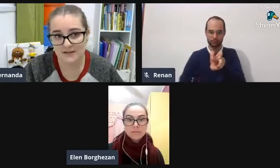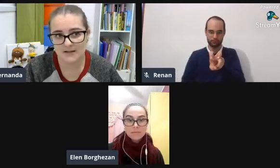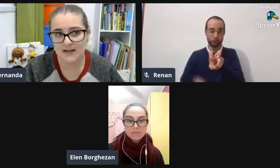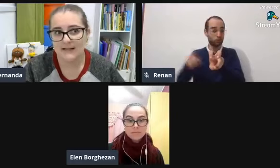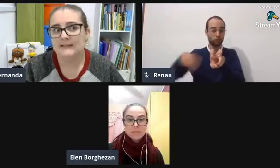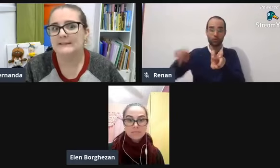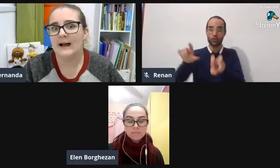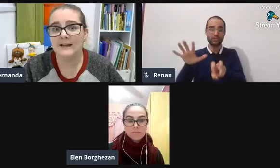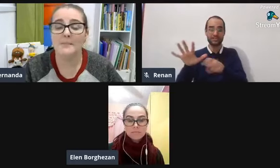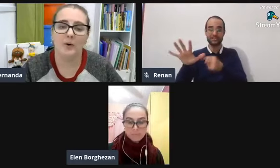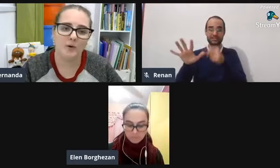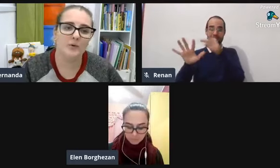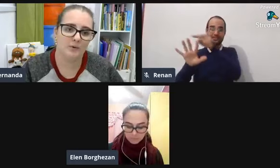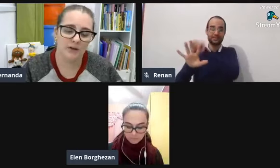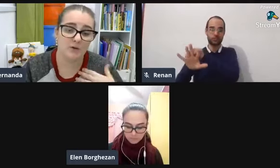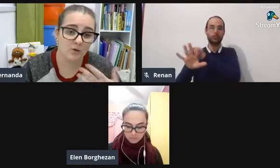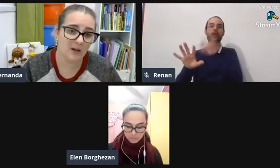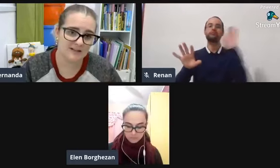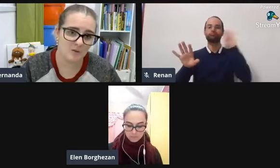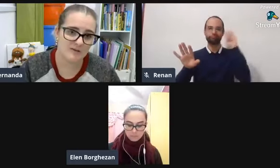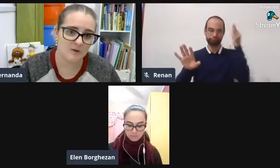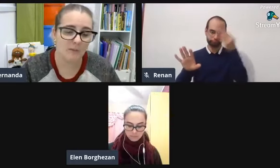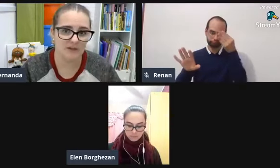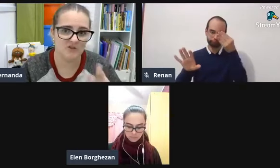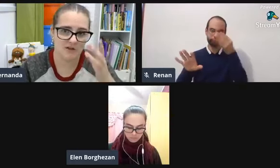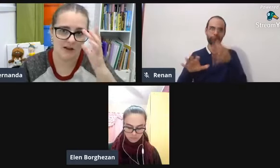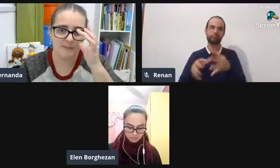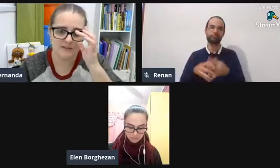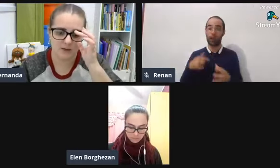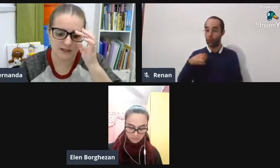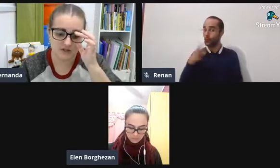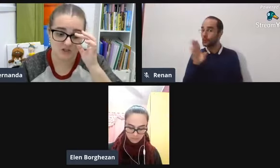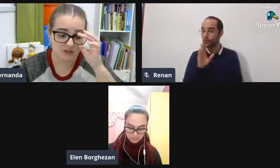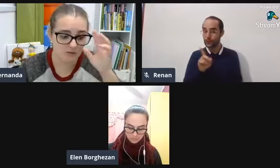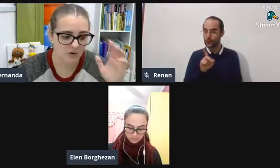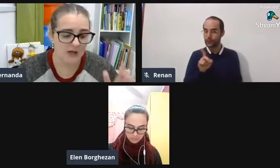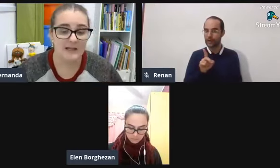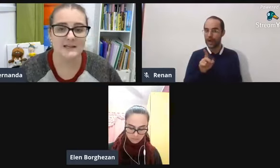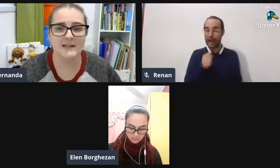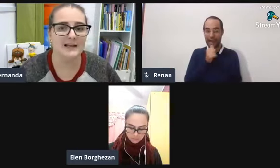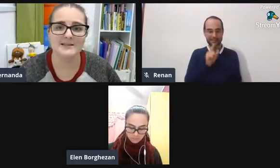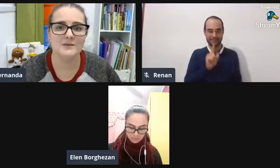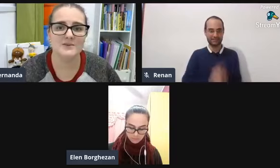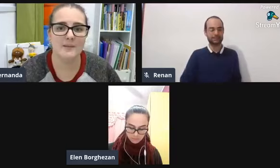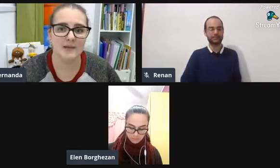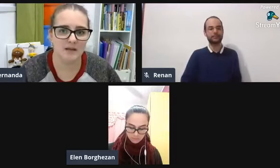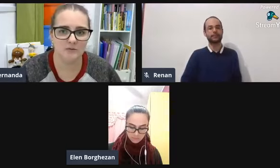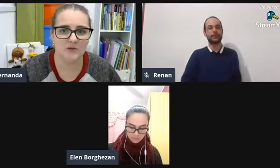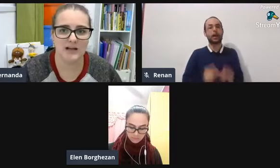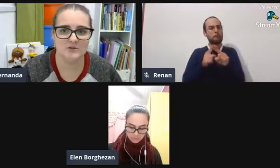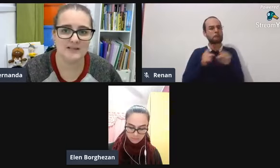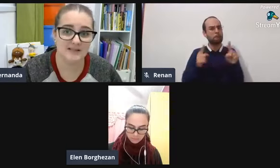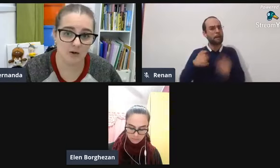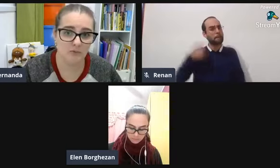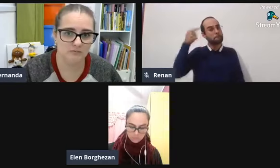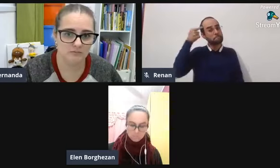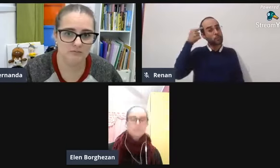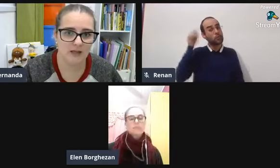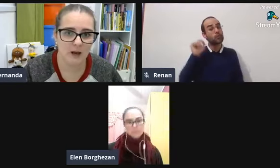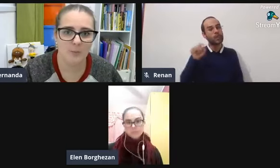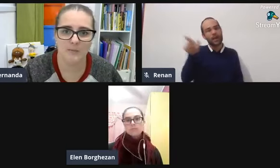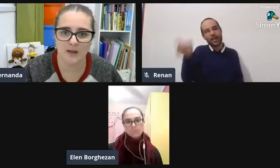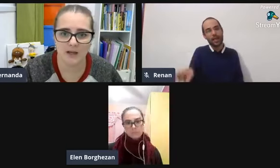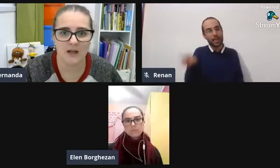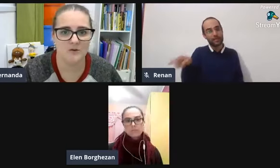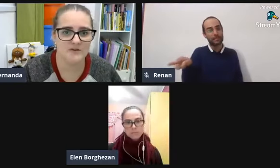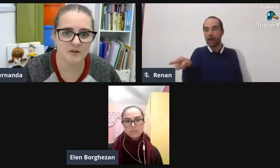Então, assim, daqui a pouco, eu não conheço pessoalmente, né? Mas eu acredito que eles não sabiam, no caso, nasceu,